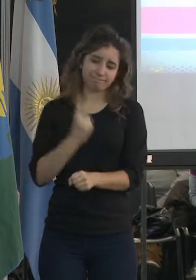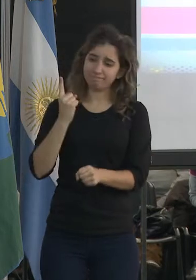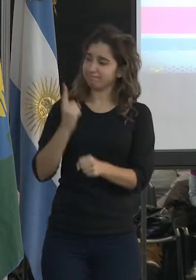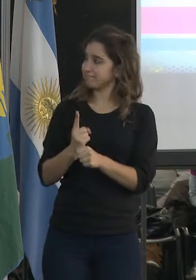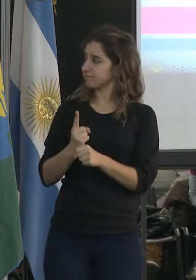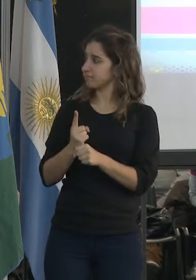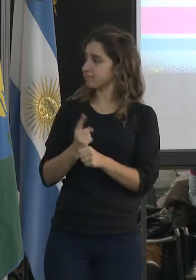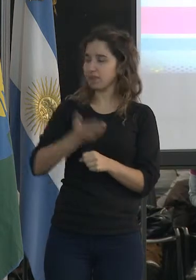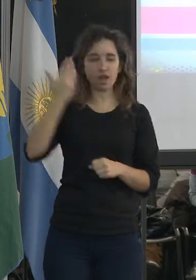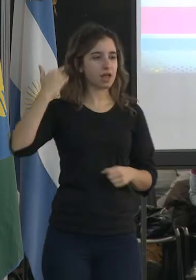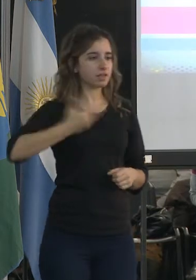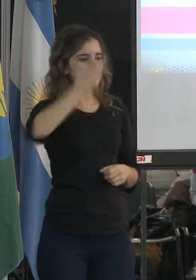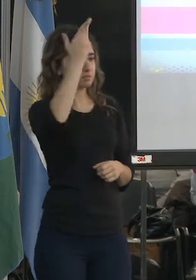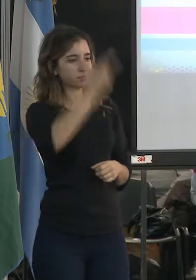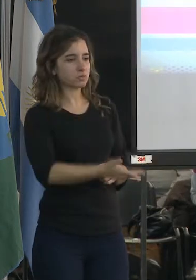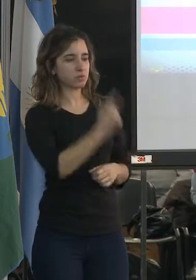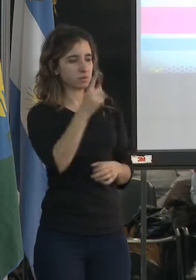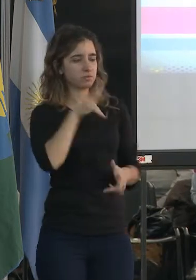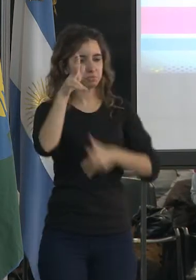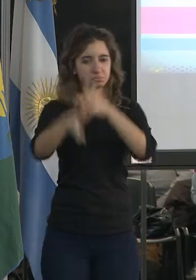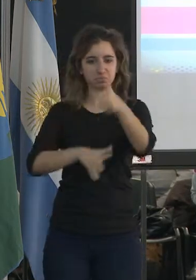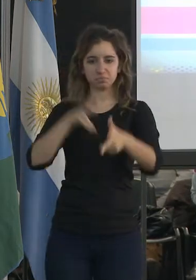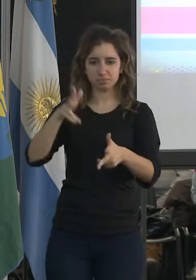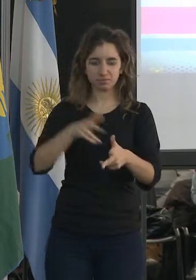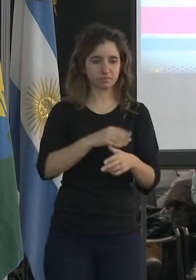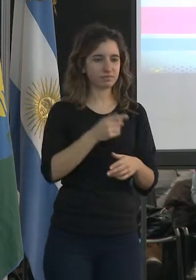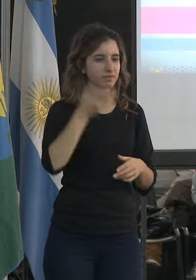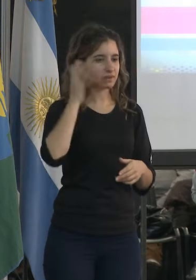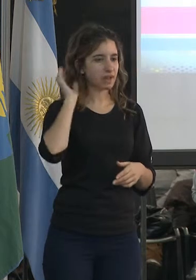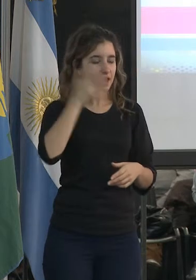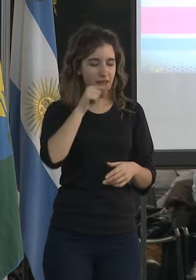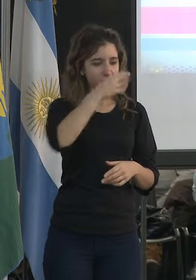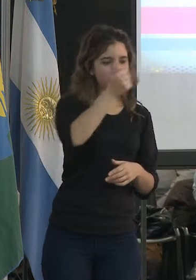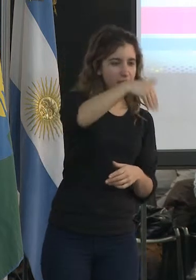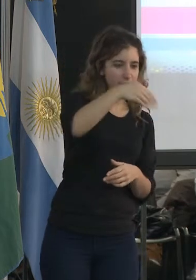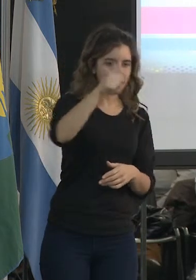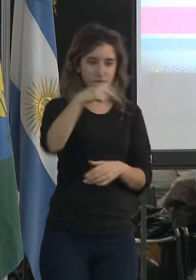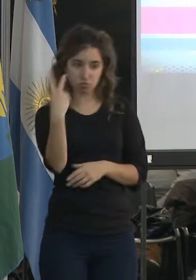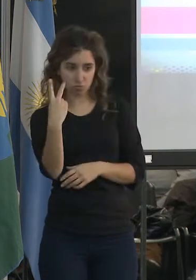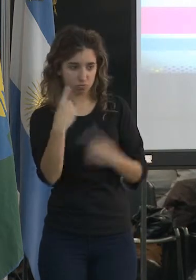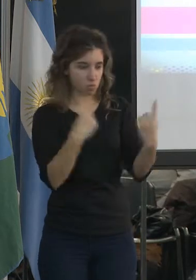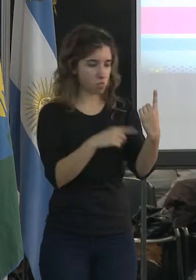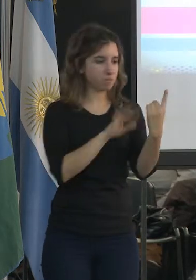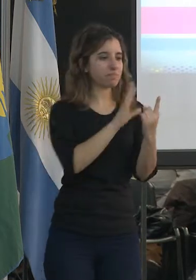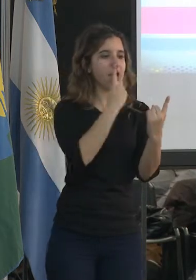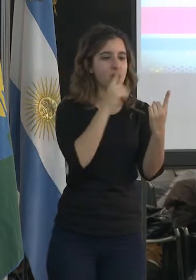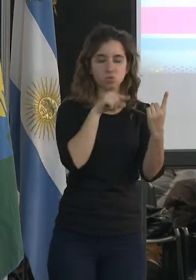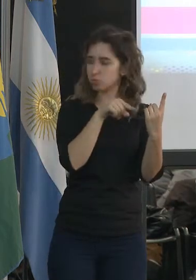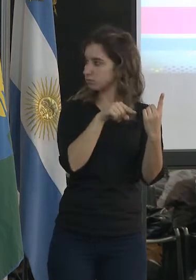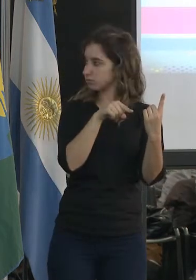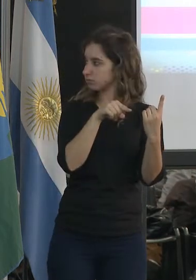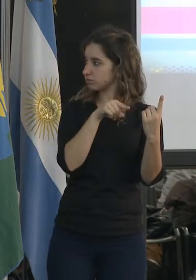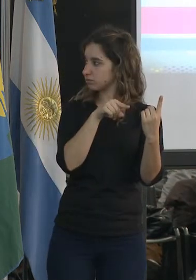Recién hablaba acá un compañero de mi zona de una de las 2 AM que tenemos en la región, como es el caso de la AM de Azul. Una